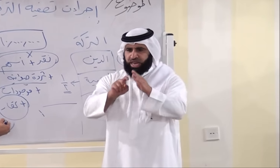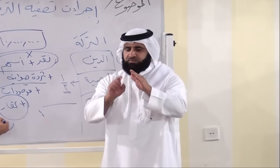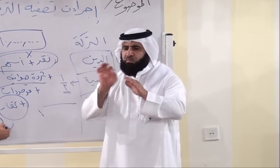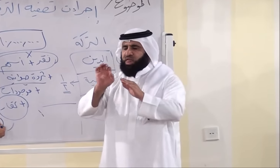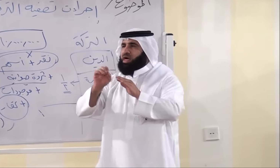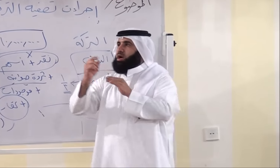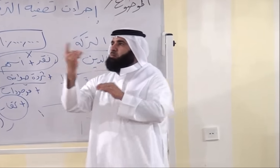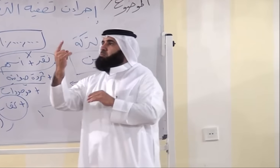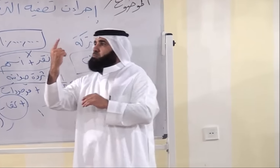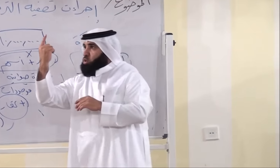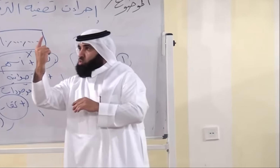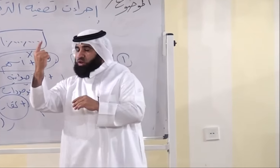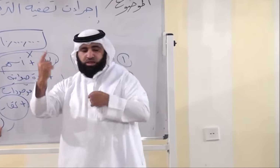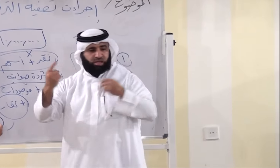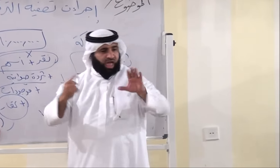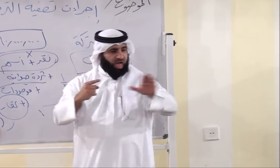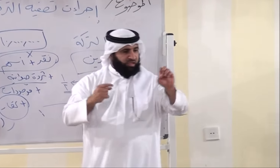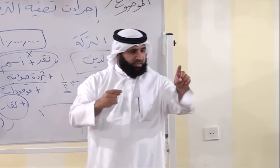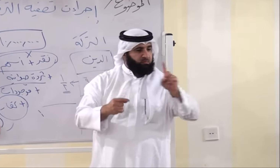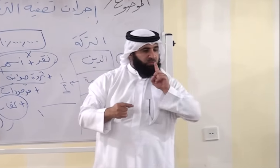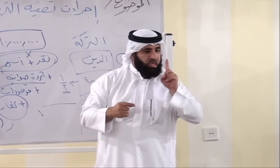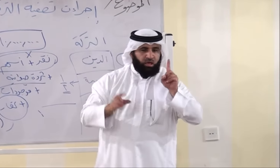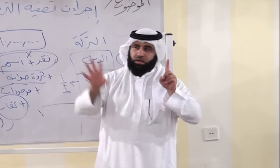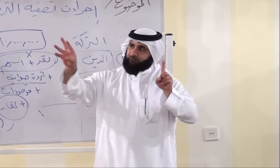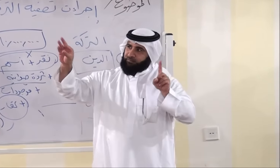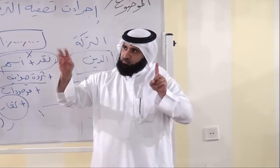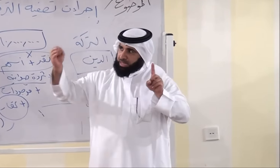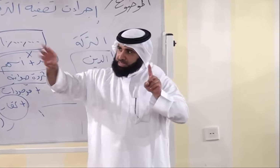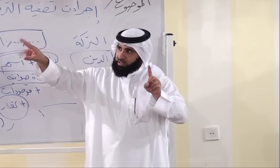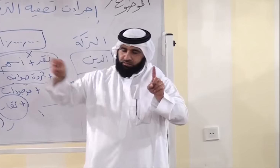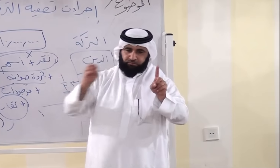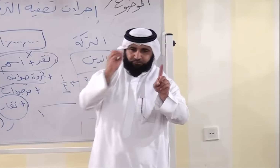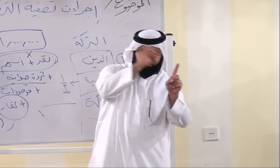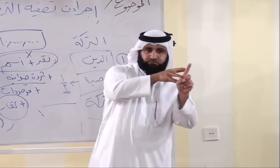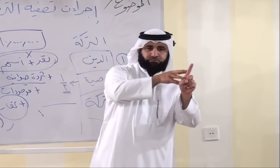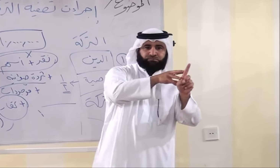ما يسمى رغبة